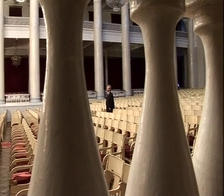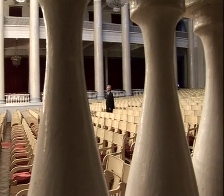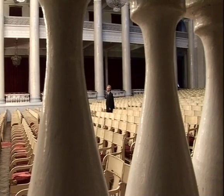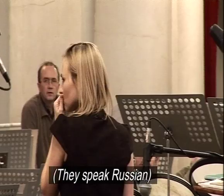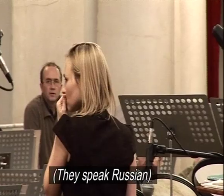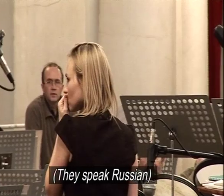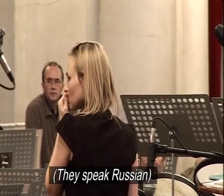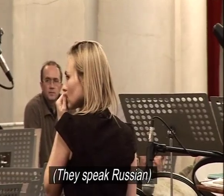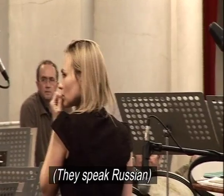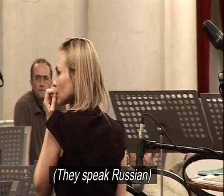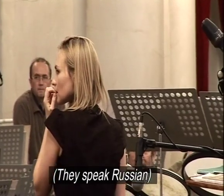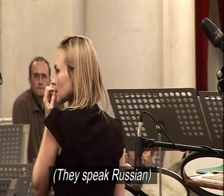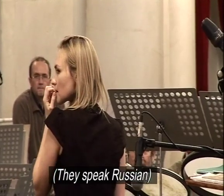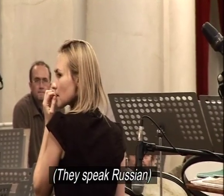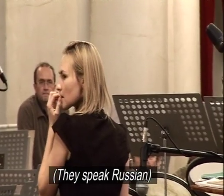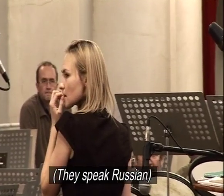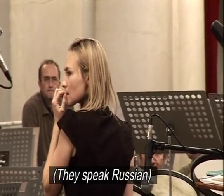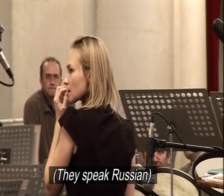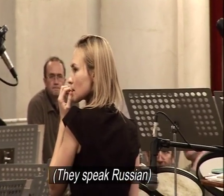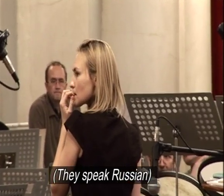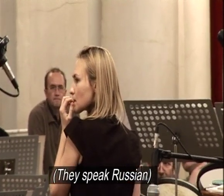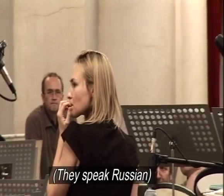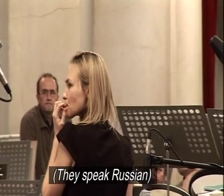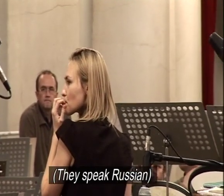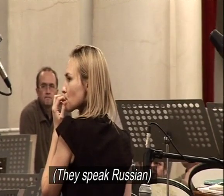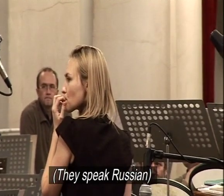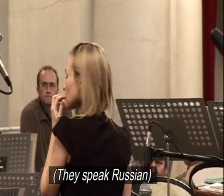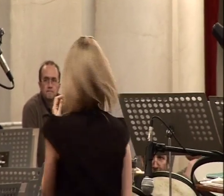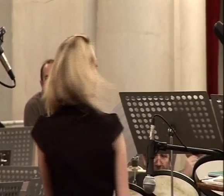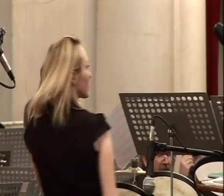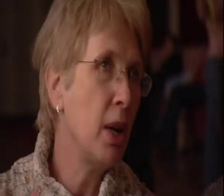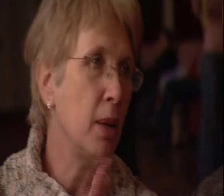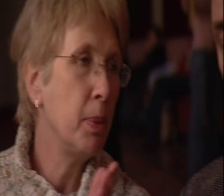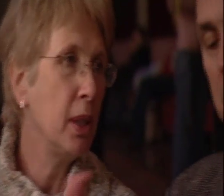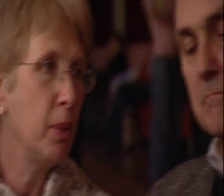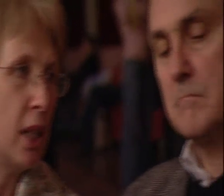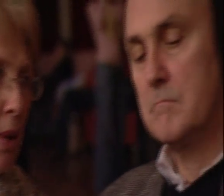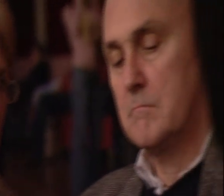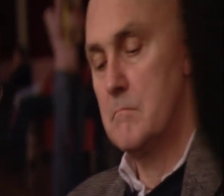Медленно чуть-чуть. Чуть-чуть можно медленно, да? A little bit slower. Да?